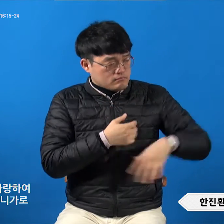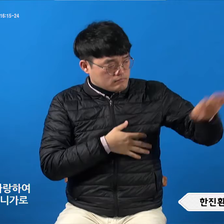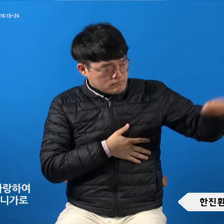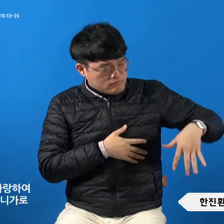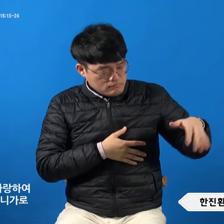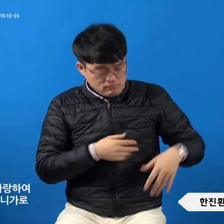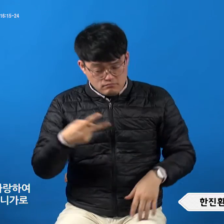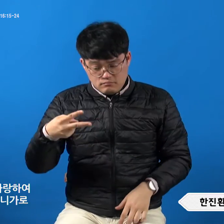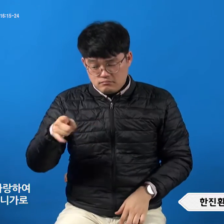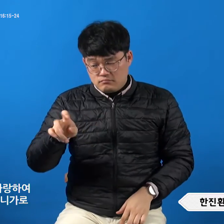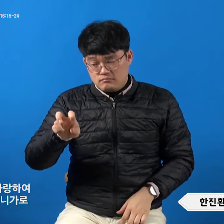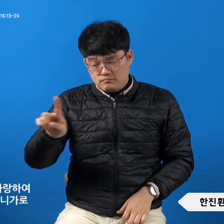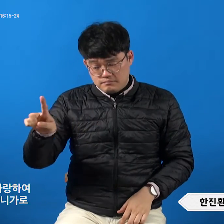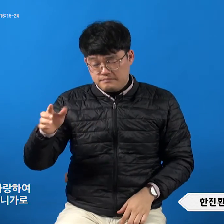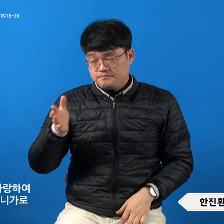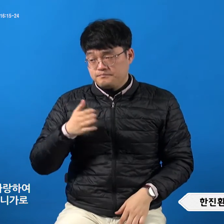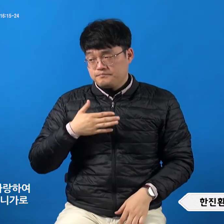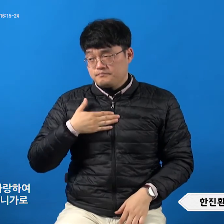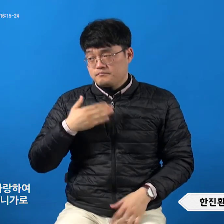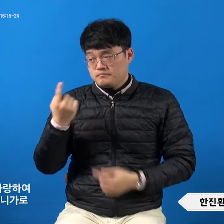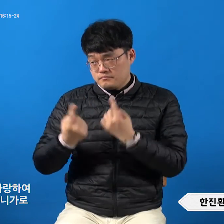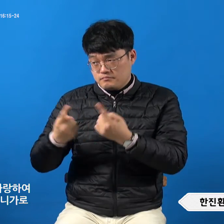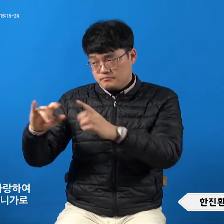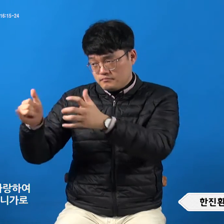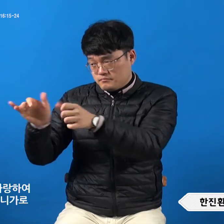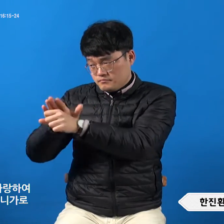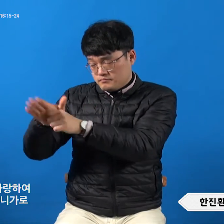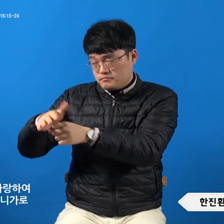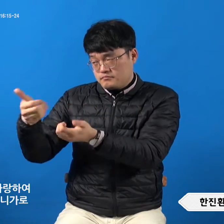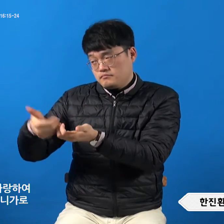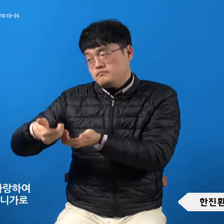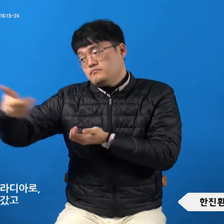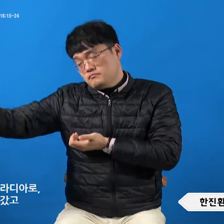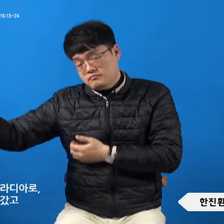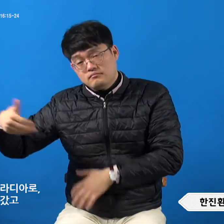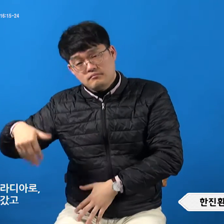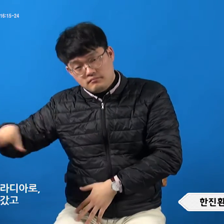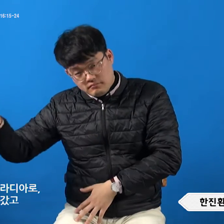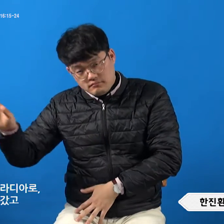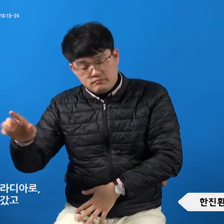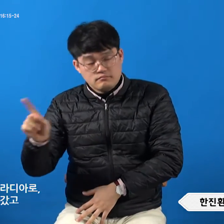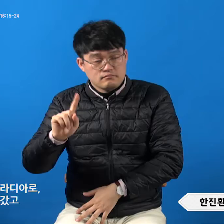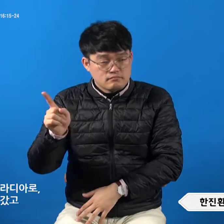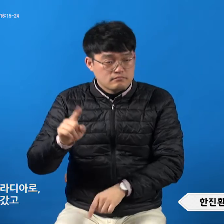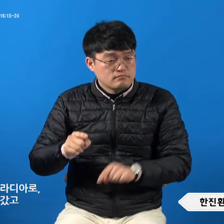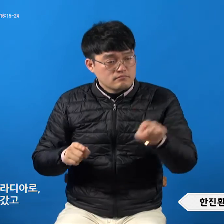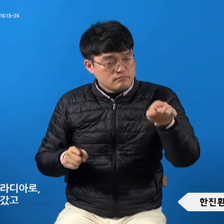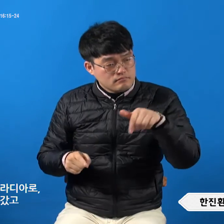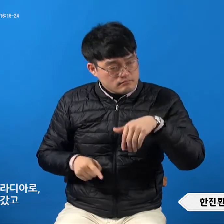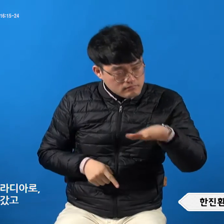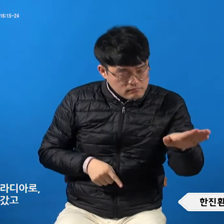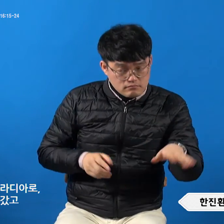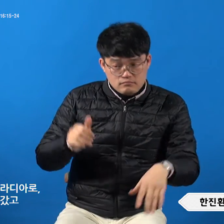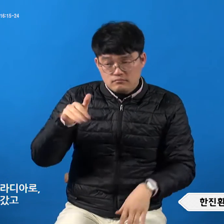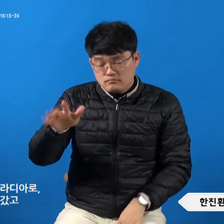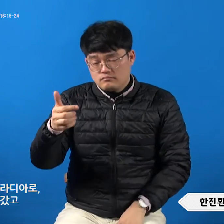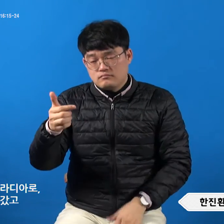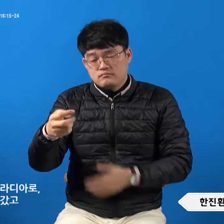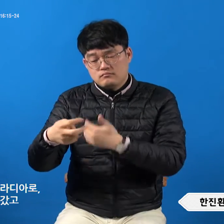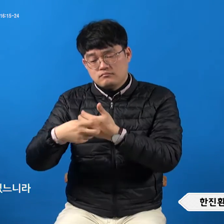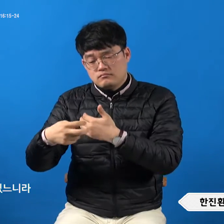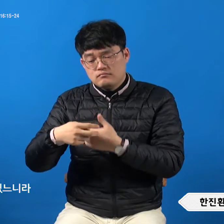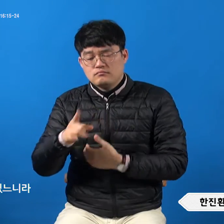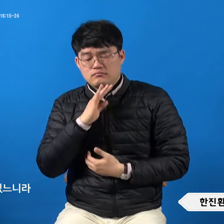세상을 사랑하여 나를 버리고 데살로니가로 갔고 그레스게는 갈라디아로 디도는 달마디아로 갔고 누가만